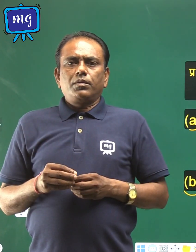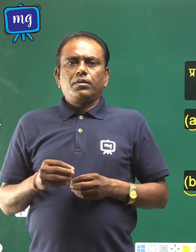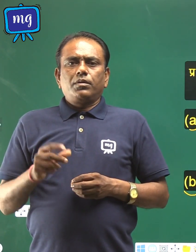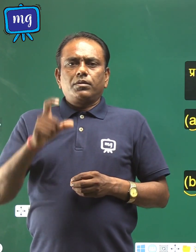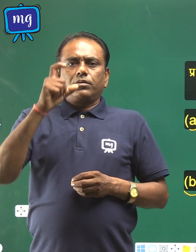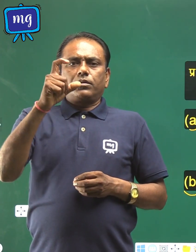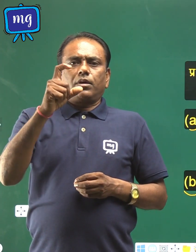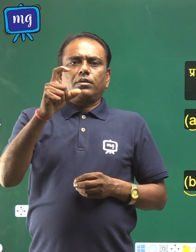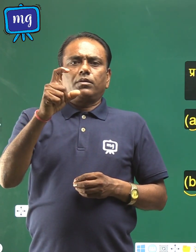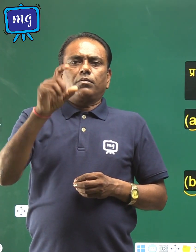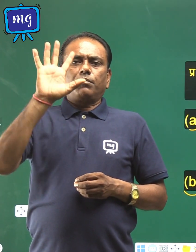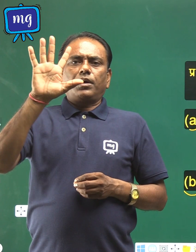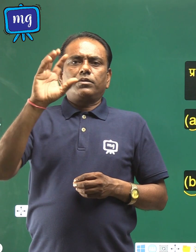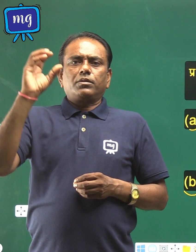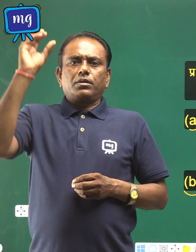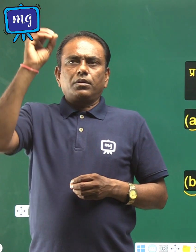75 डिग्री।